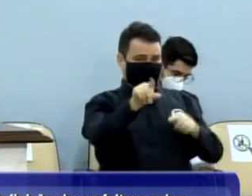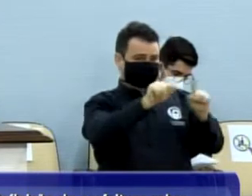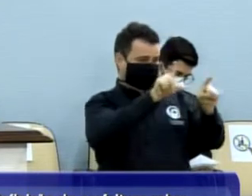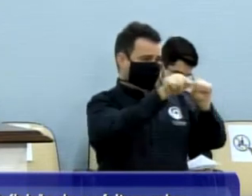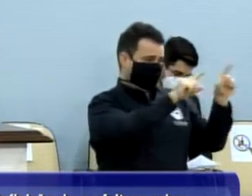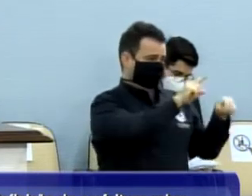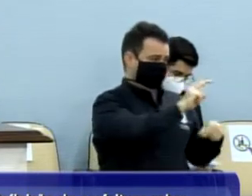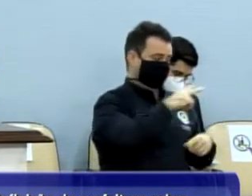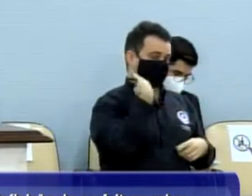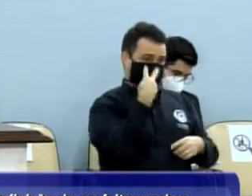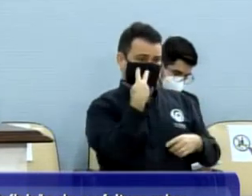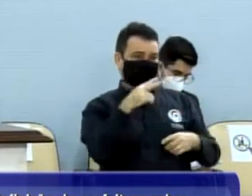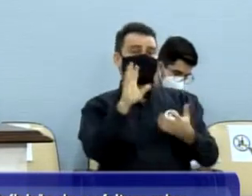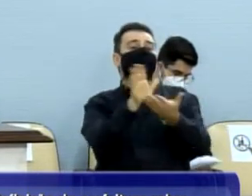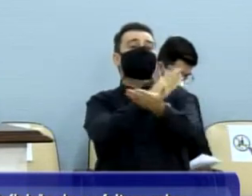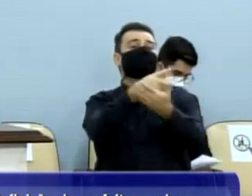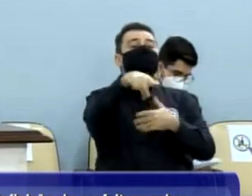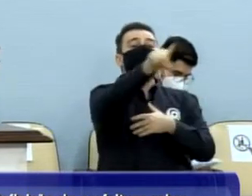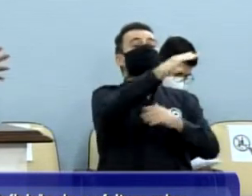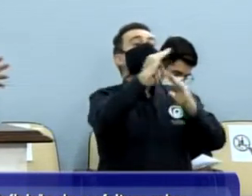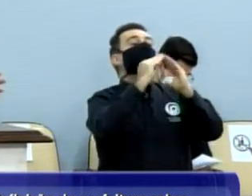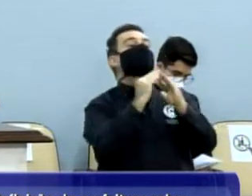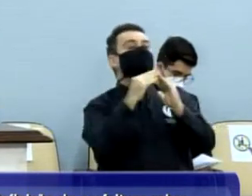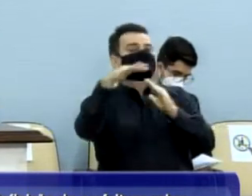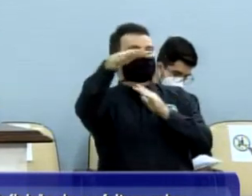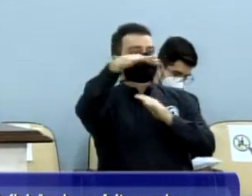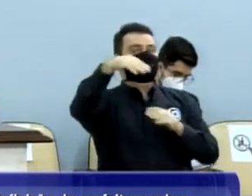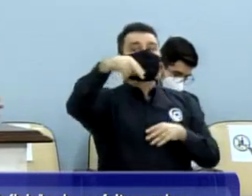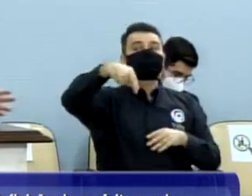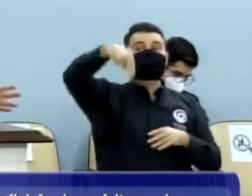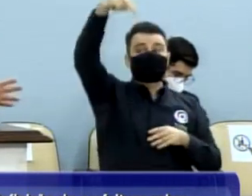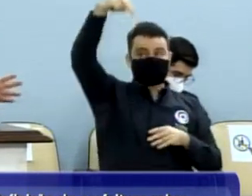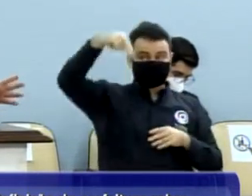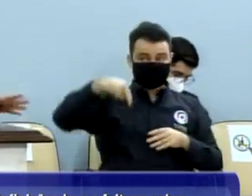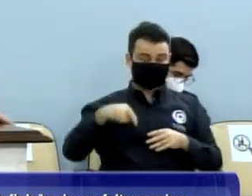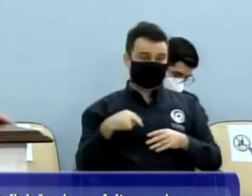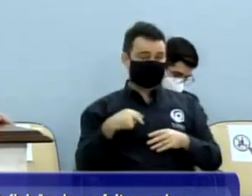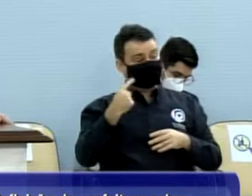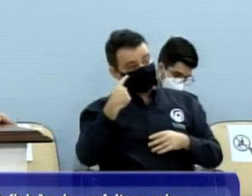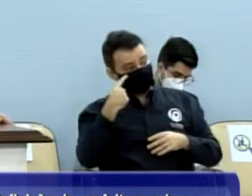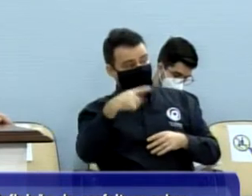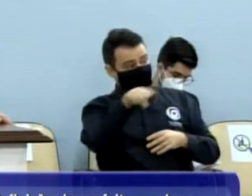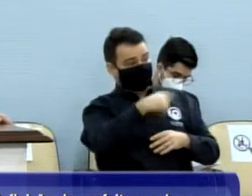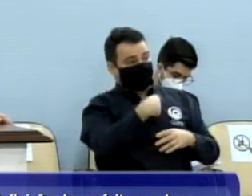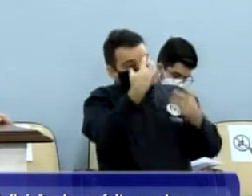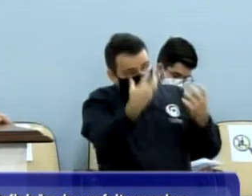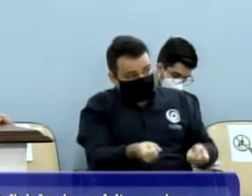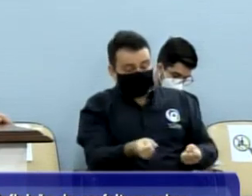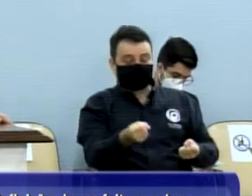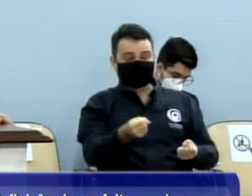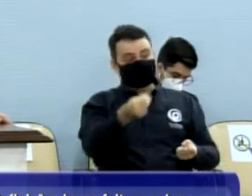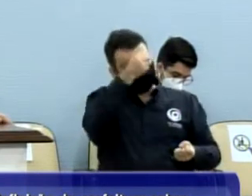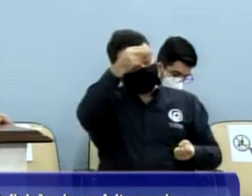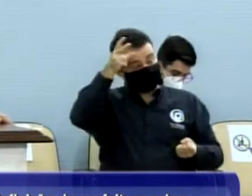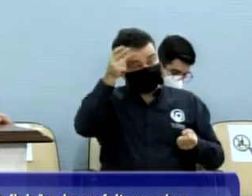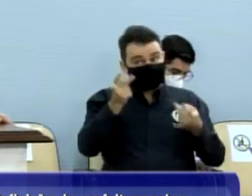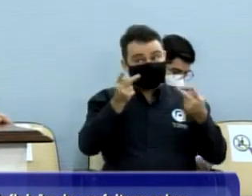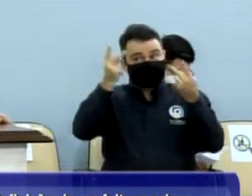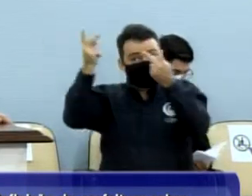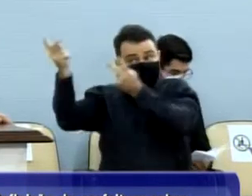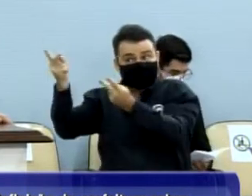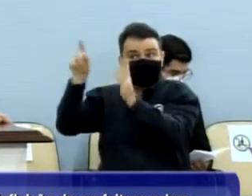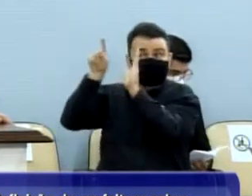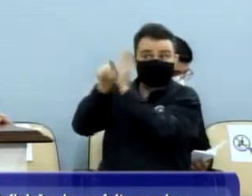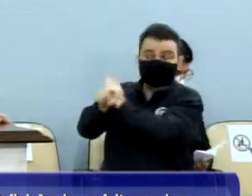norte, os que têm os amigos, os que já receberam uma ligação, vamos fazer uma visita para o prefeito, vamos pedir uma